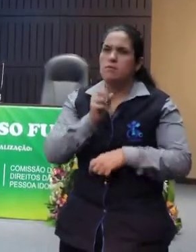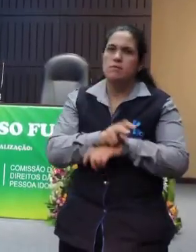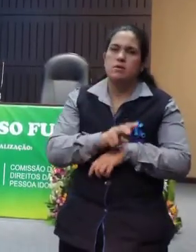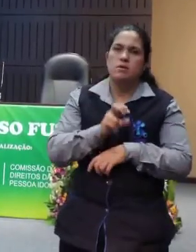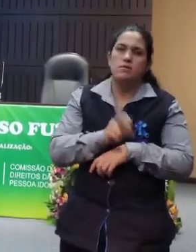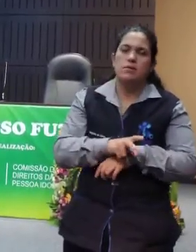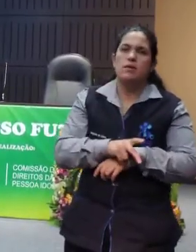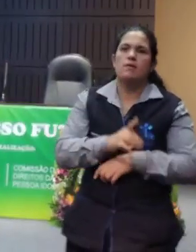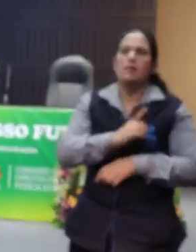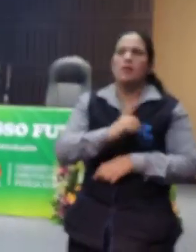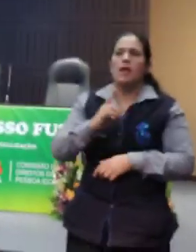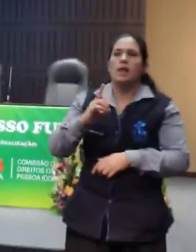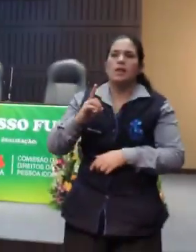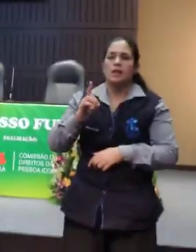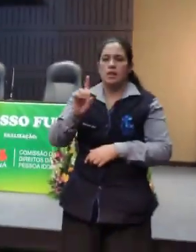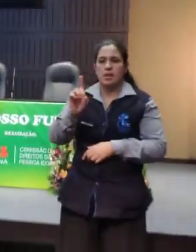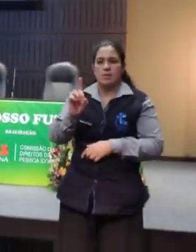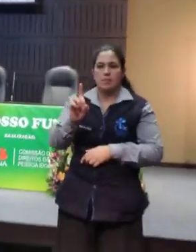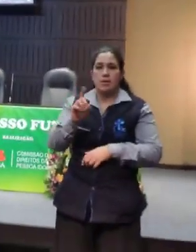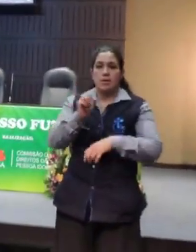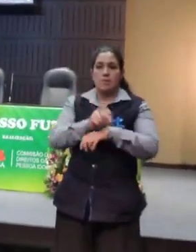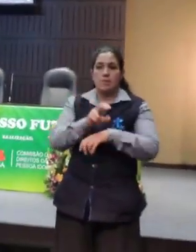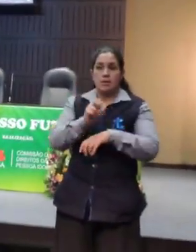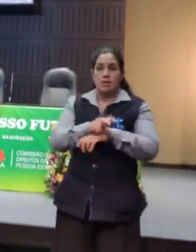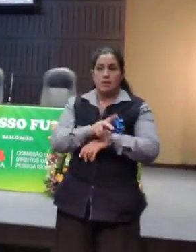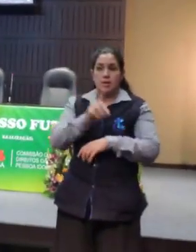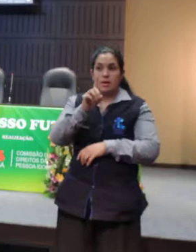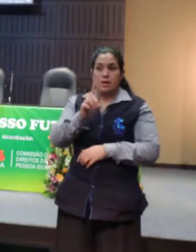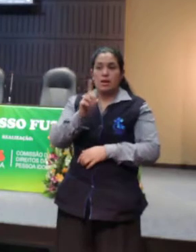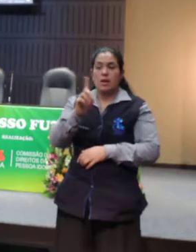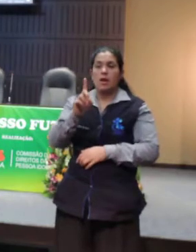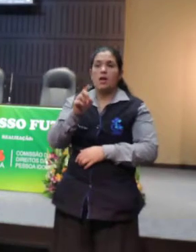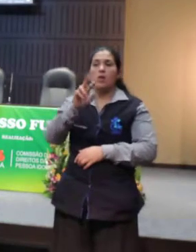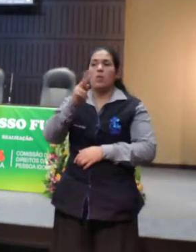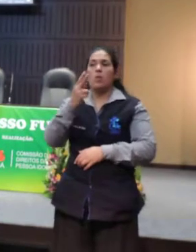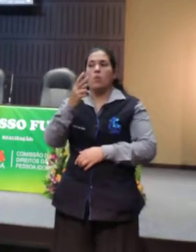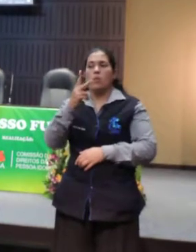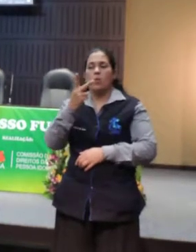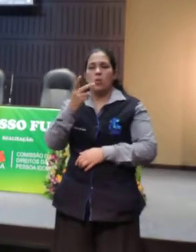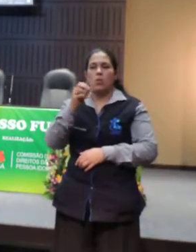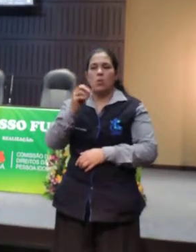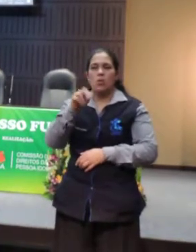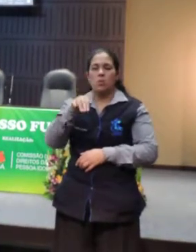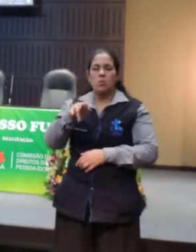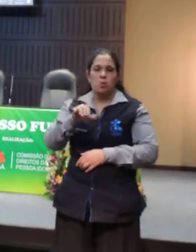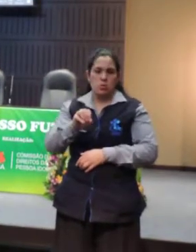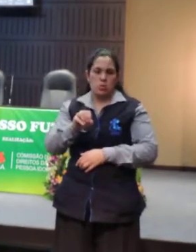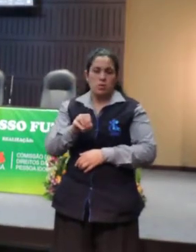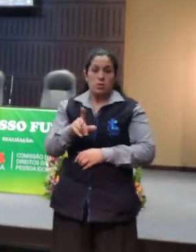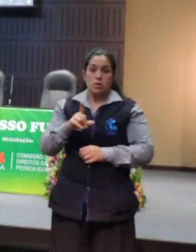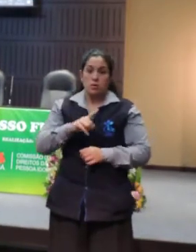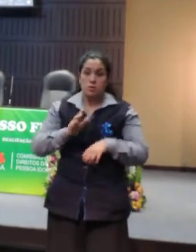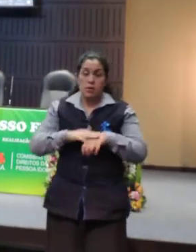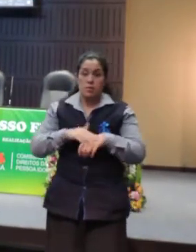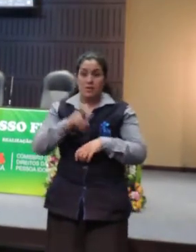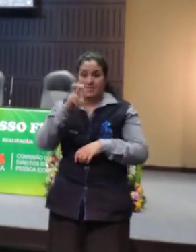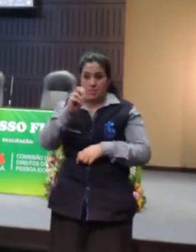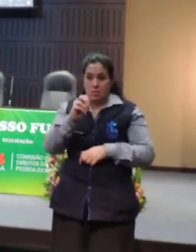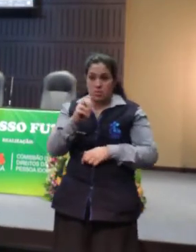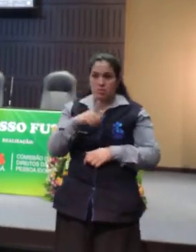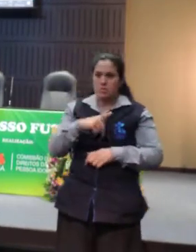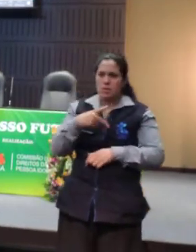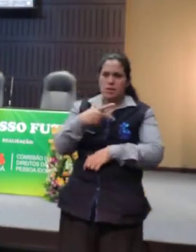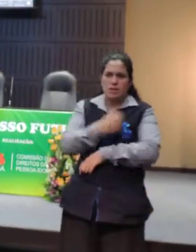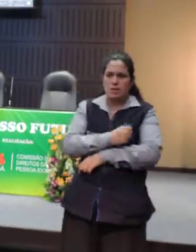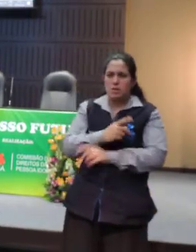D, que hoje já sabe que vitamina D não é vitamina, é um hormônio regulador. Se a tua vitamina D estiver acima de 50, você está